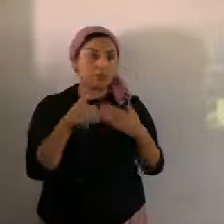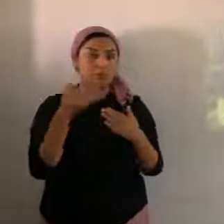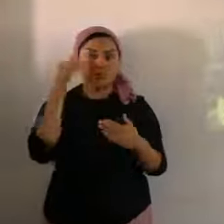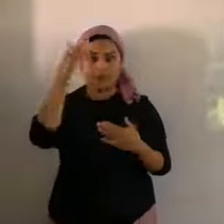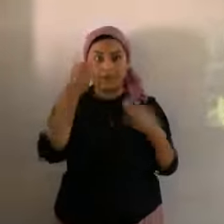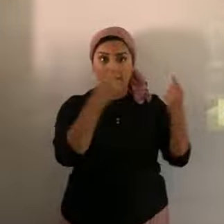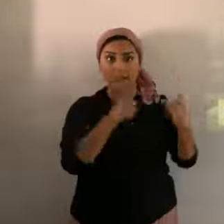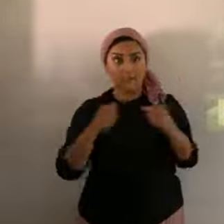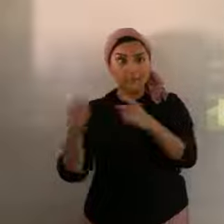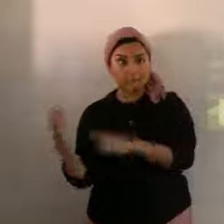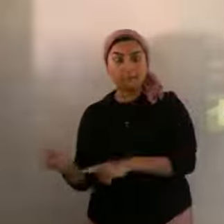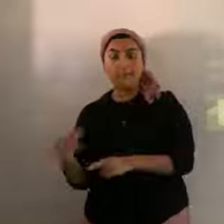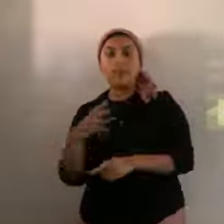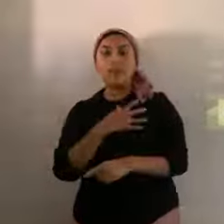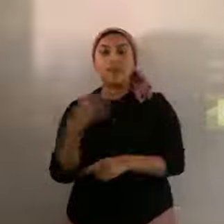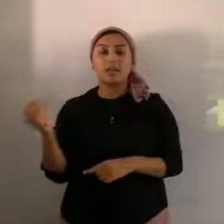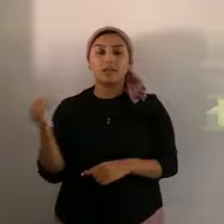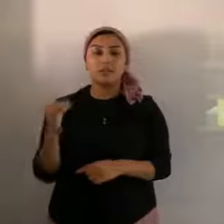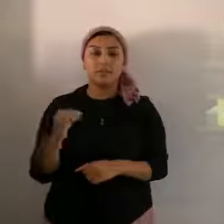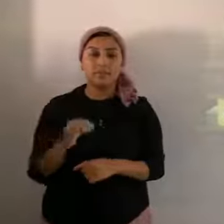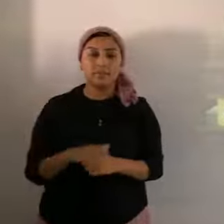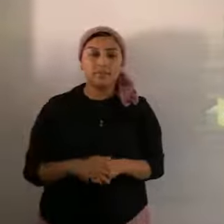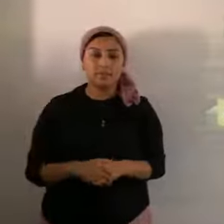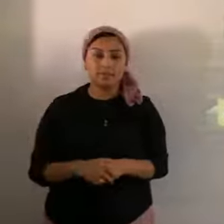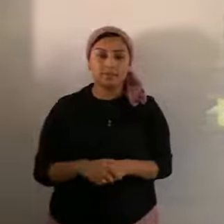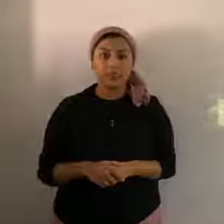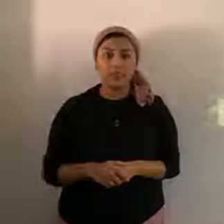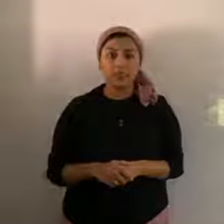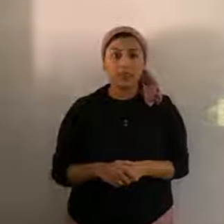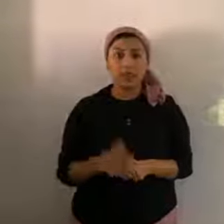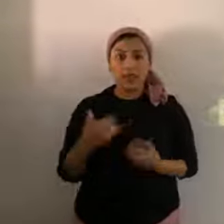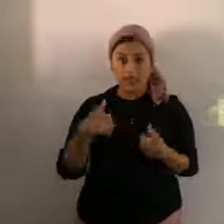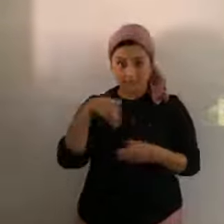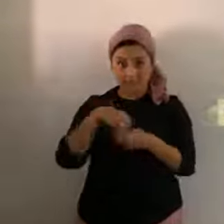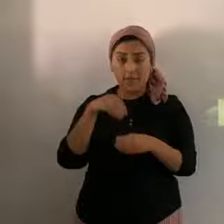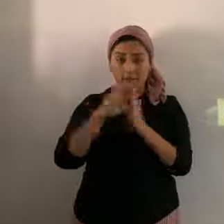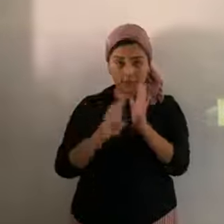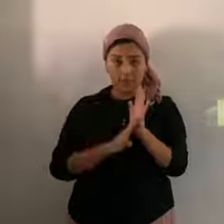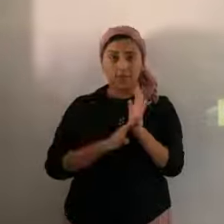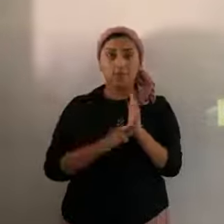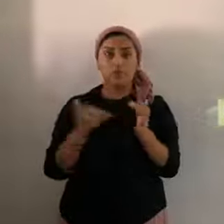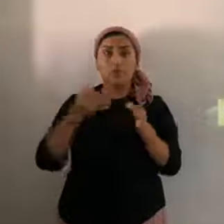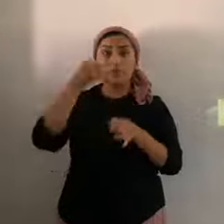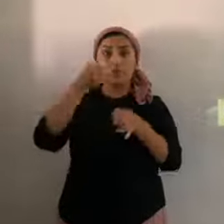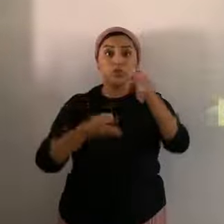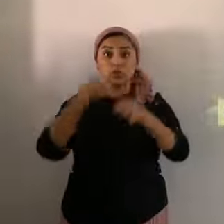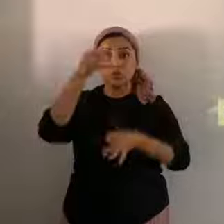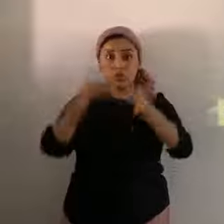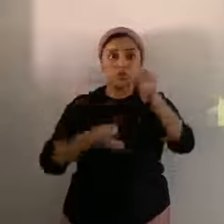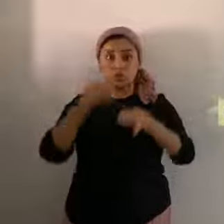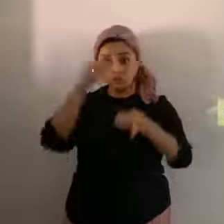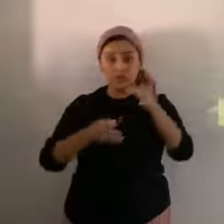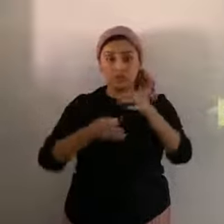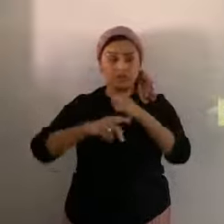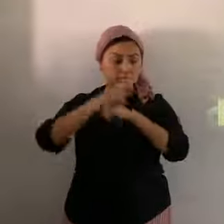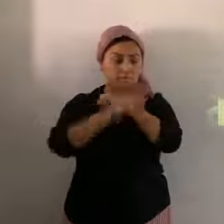viene. Y bueno, de hecho está en la Tanakh, lo vamos a ver. Juicio sobre la